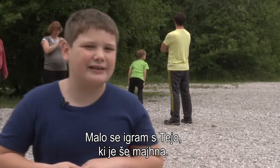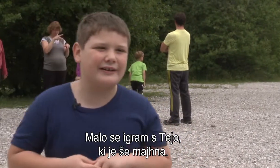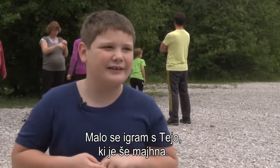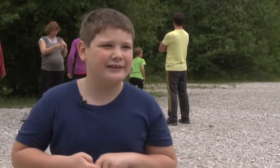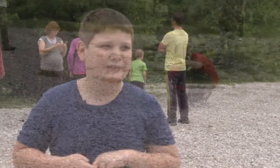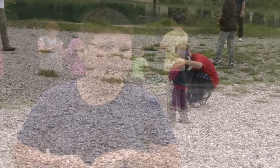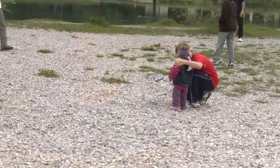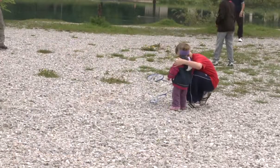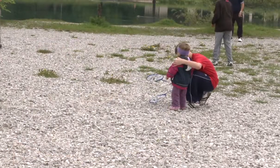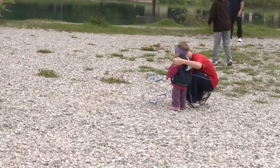majhna.